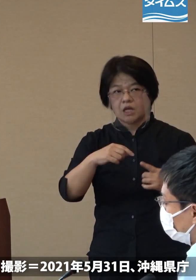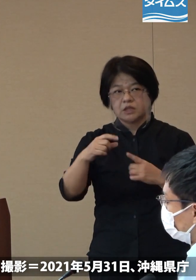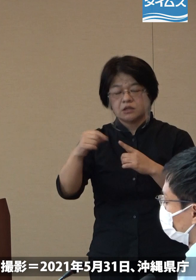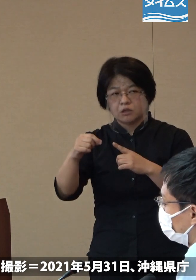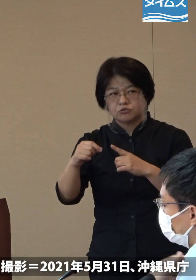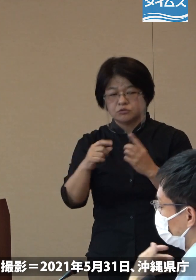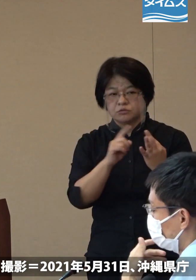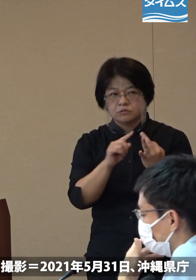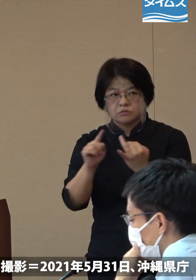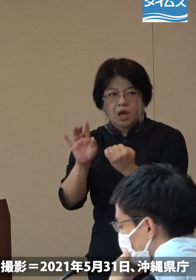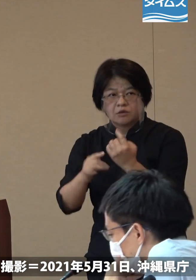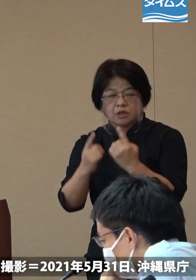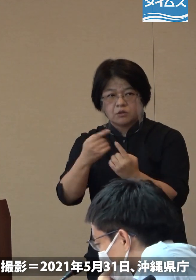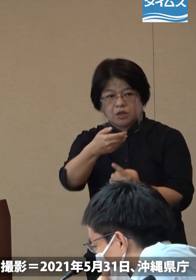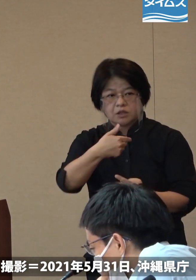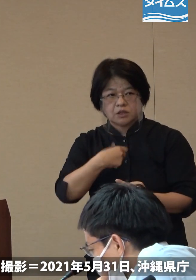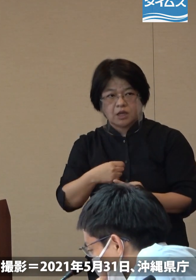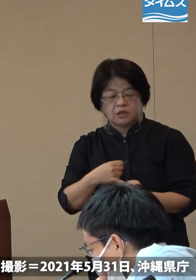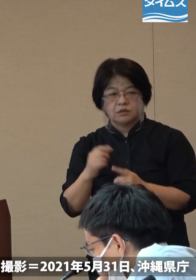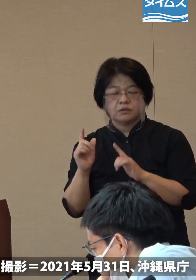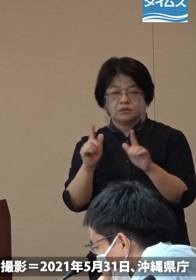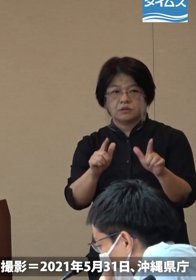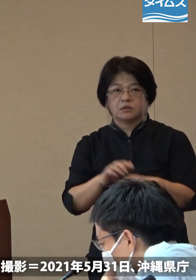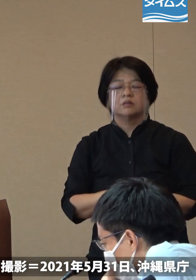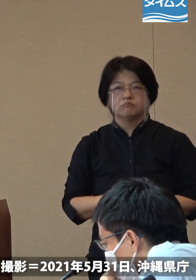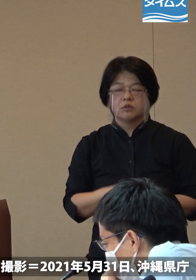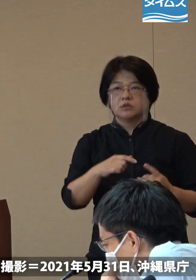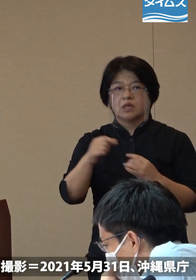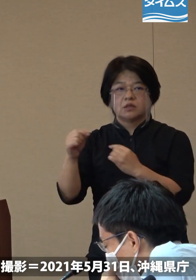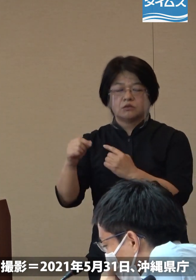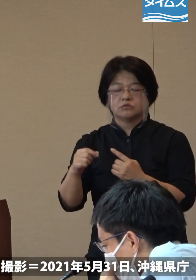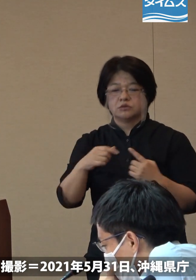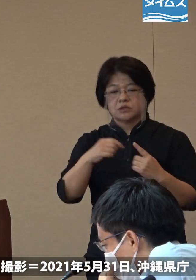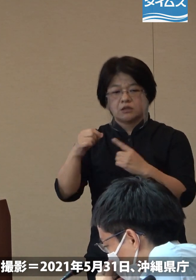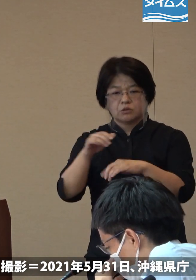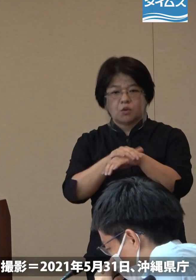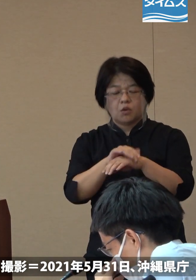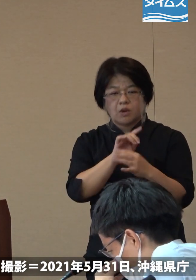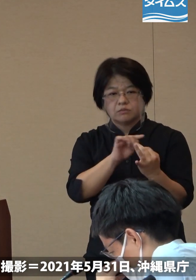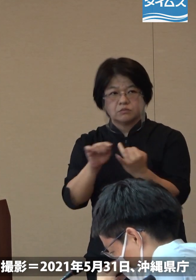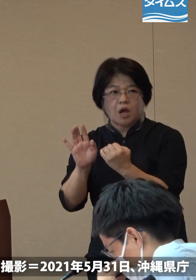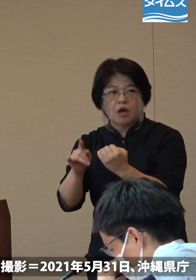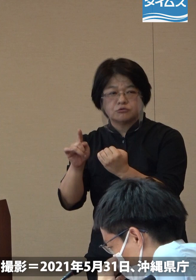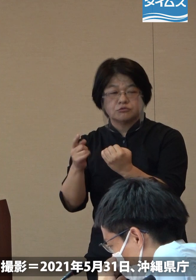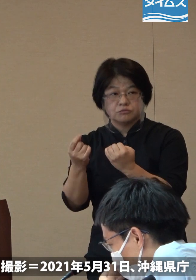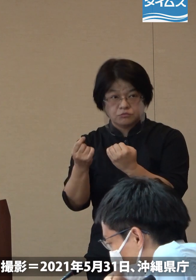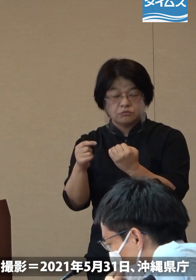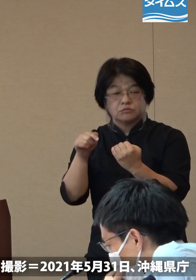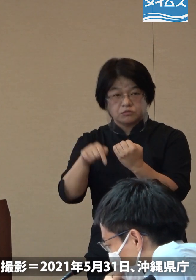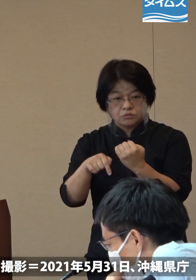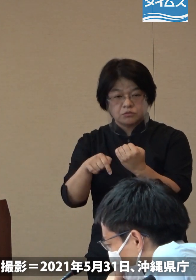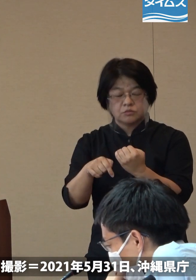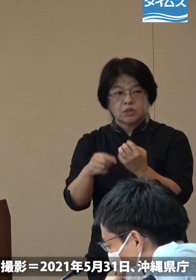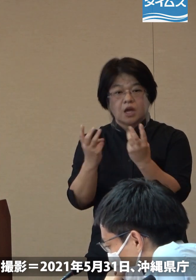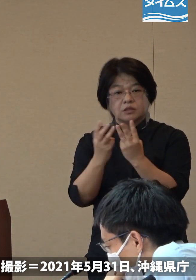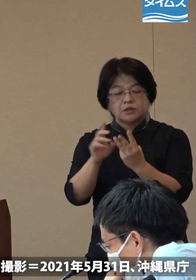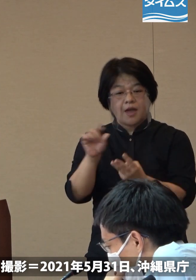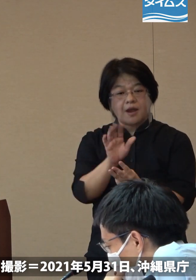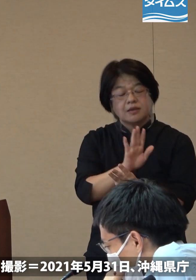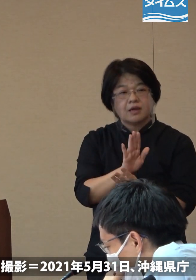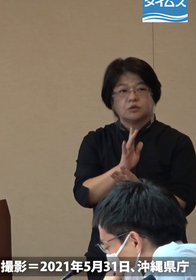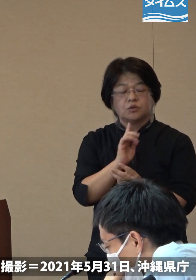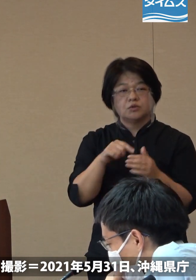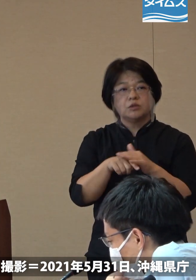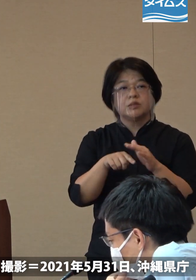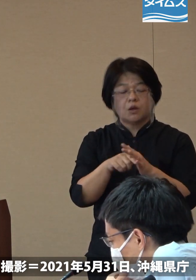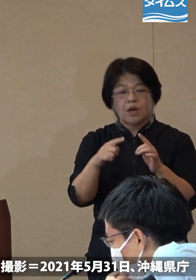ていないという状況 ですか。いえ、私は選択肢としてはあると思います。数字が下がらない以上、何らかの措置を取って人